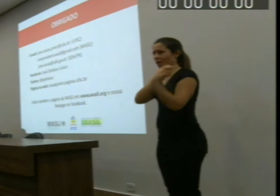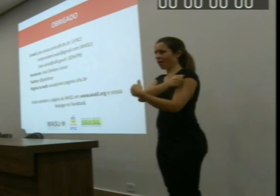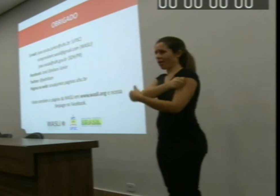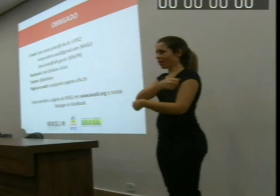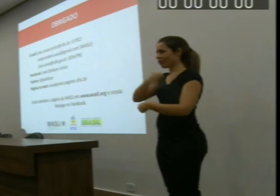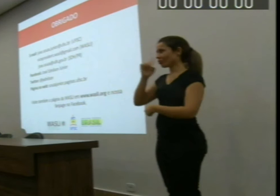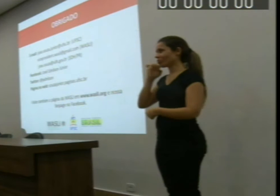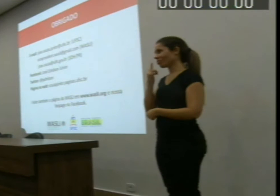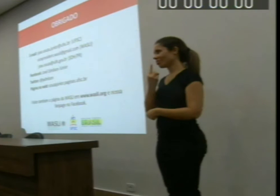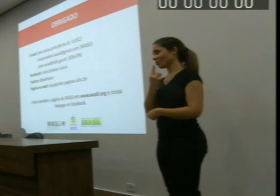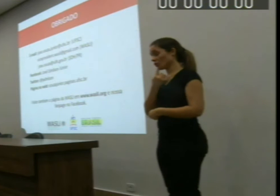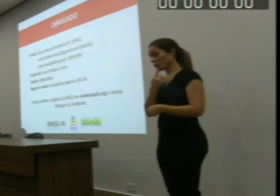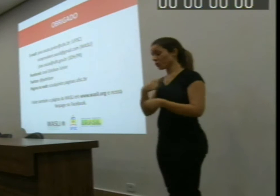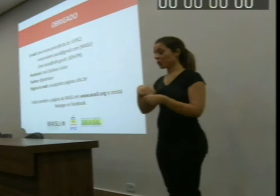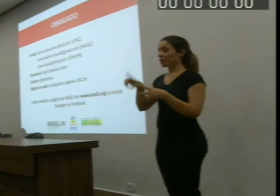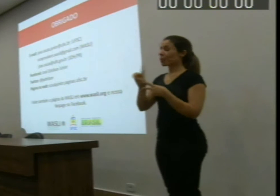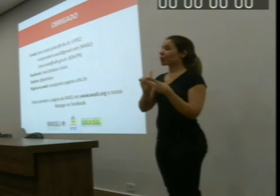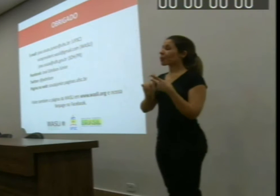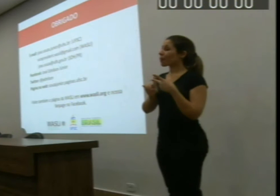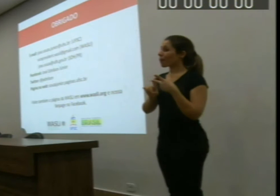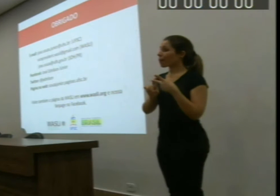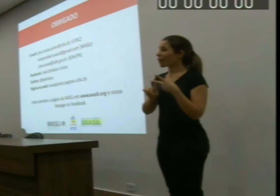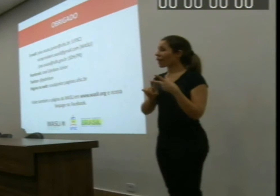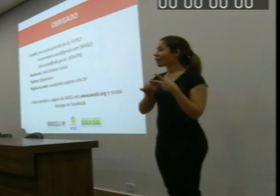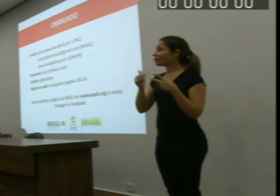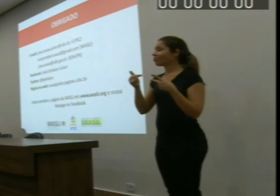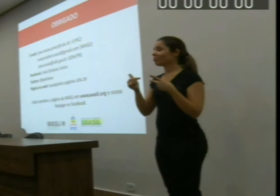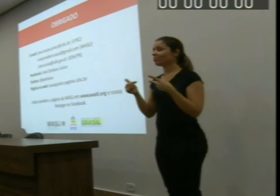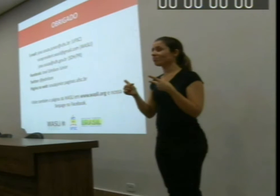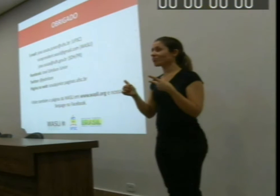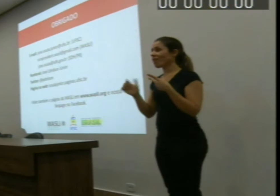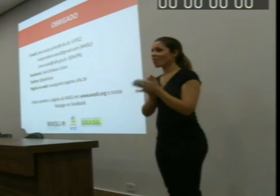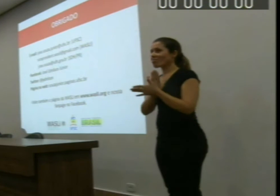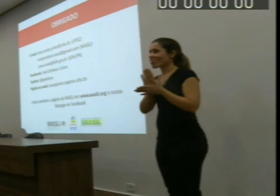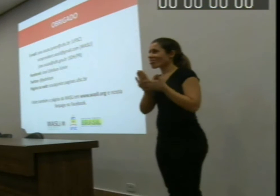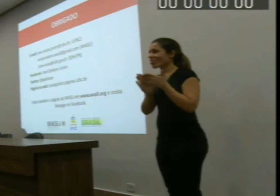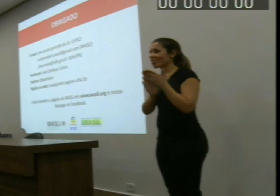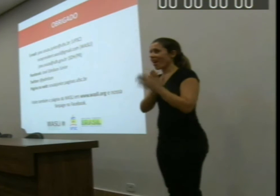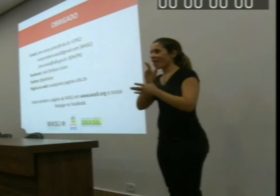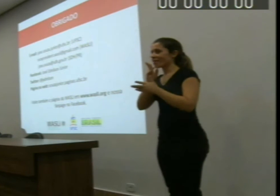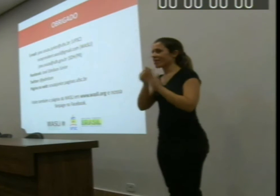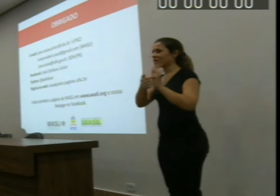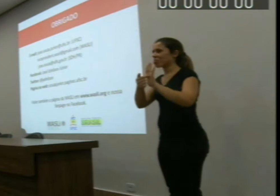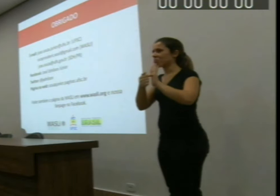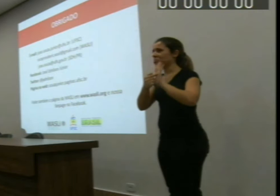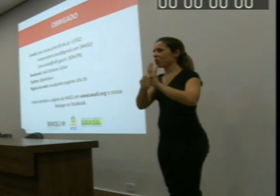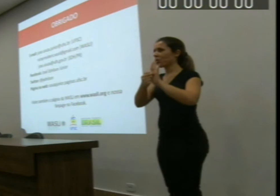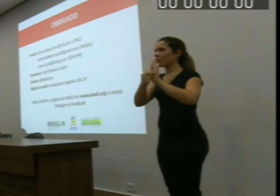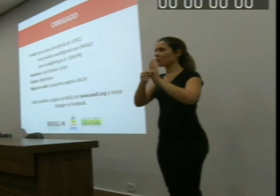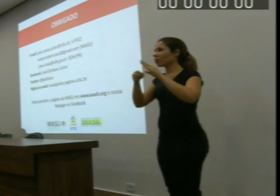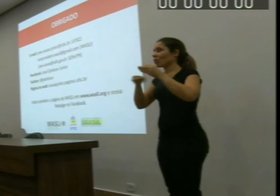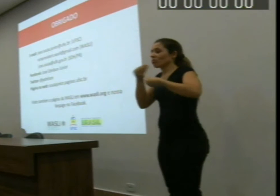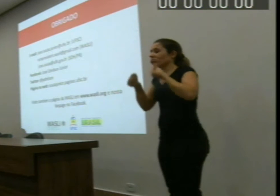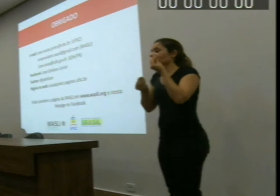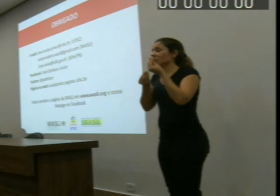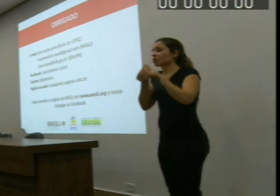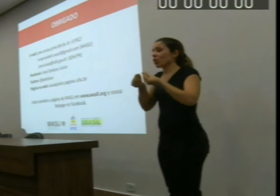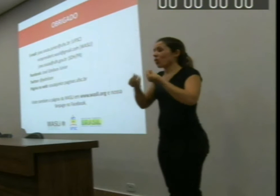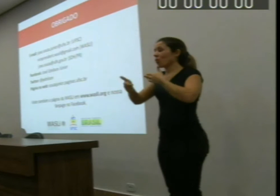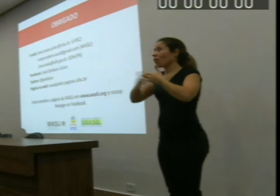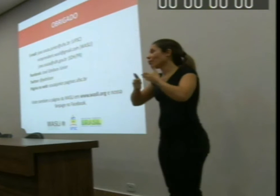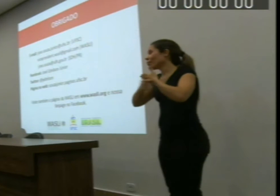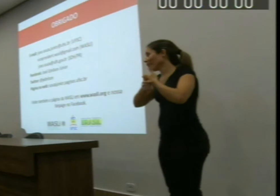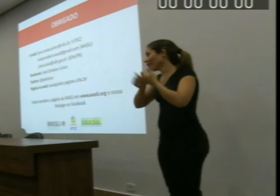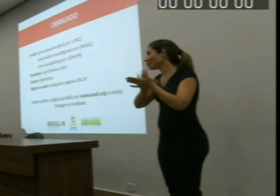inúmeros outros e que não existe ainda um padrão uma Norma muito clara sobre a a atuação